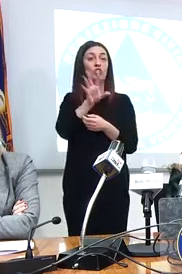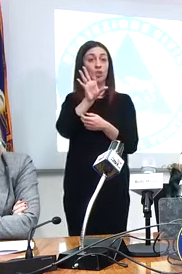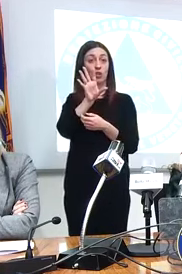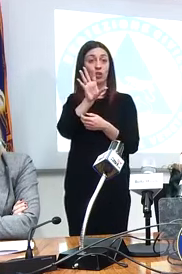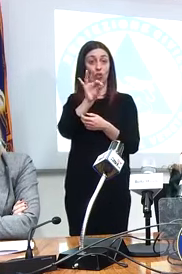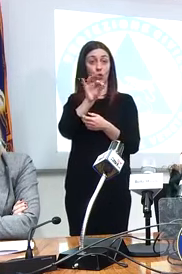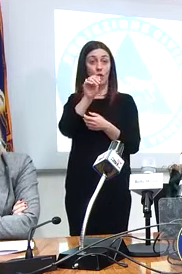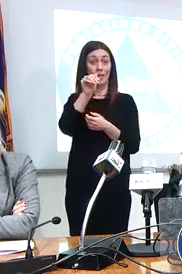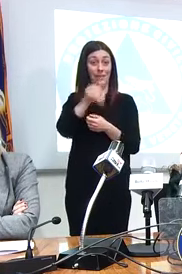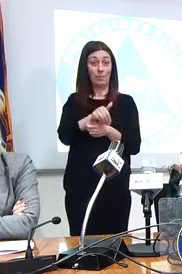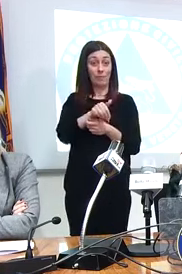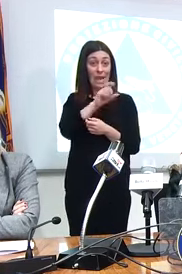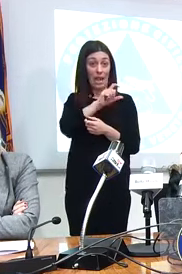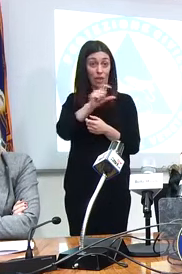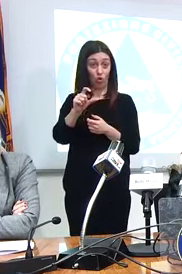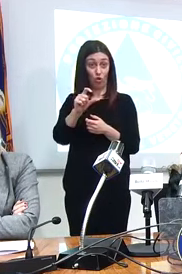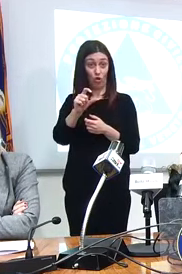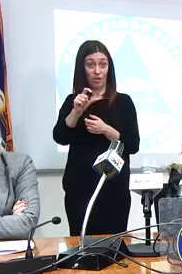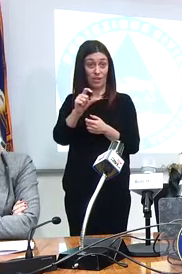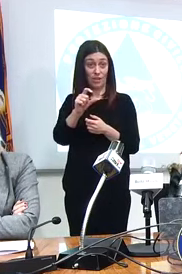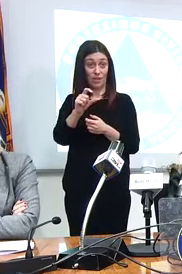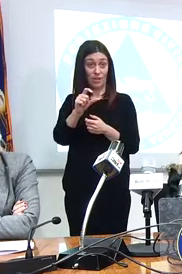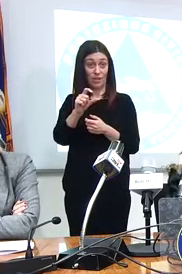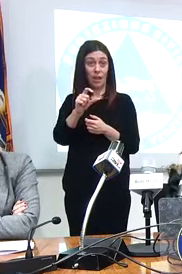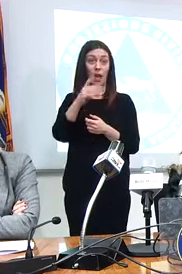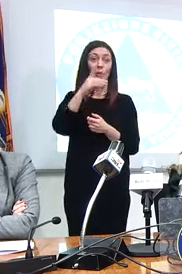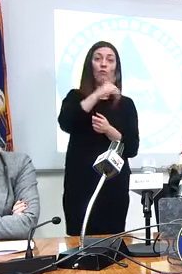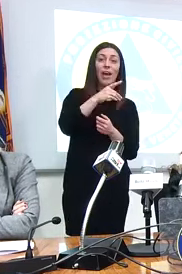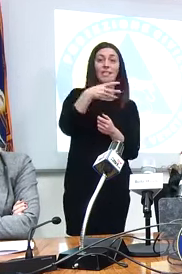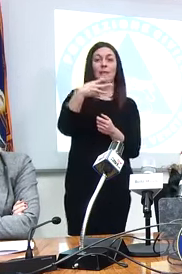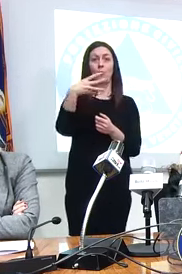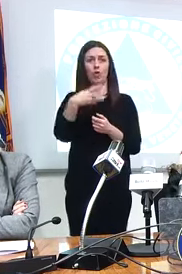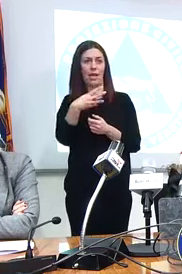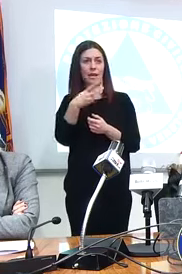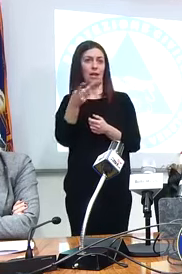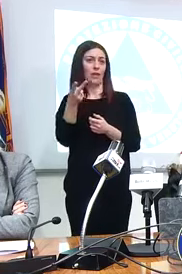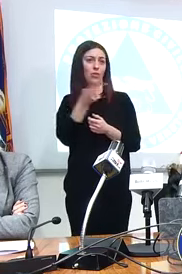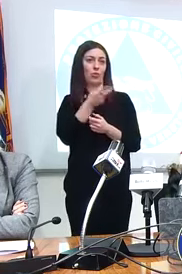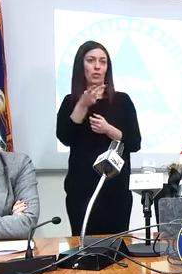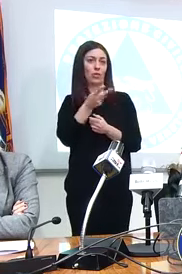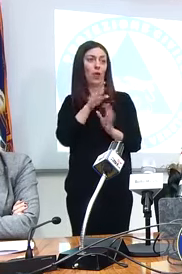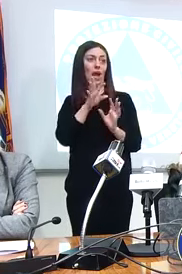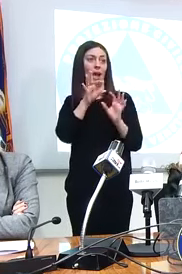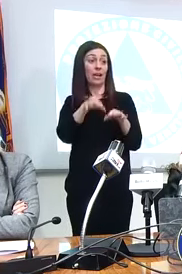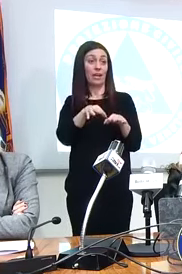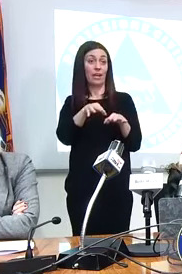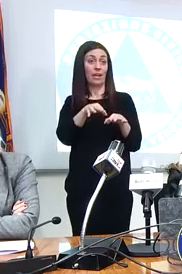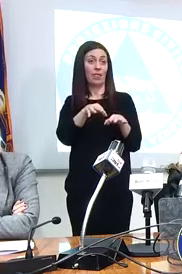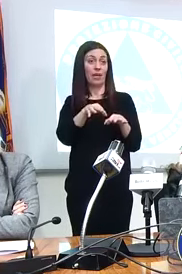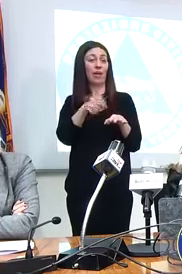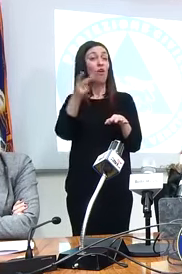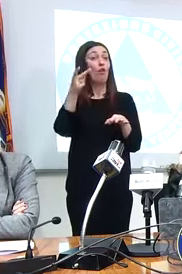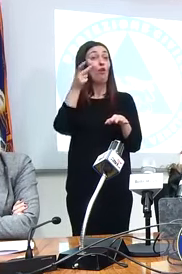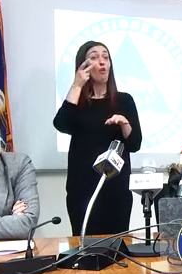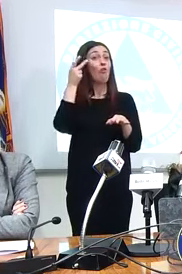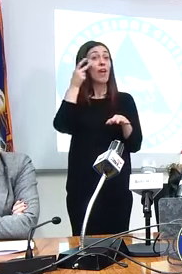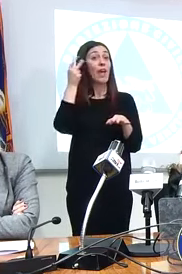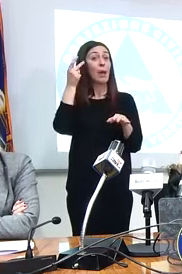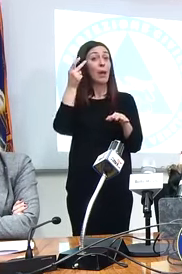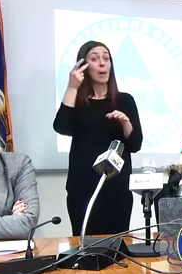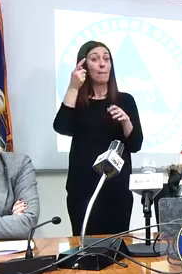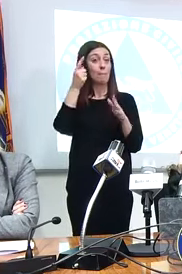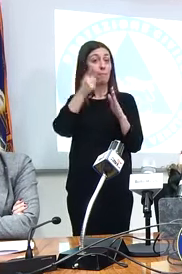250.000 dosi. No, in tutto il mese. In tutto il mese di febbraio. Tutto il mese